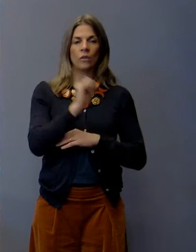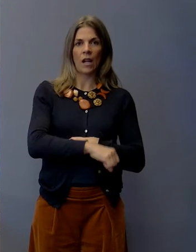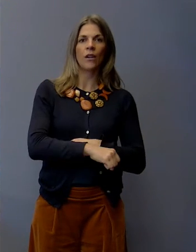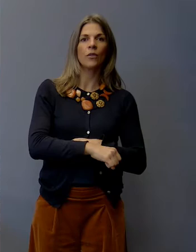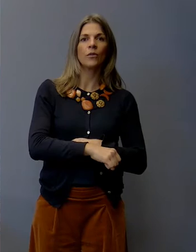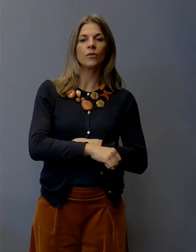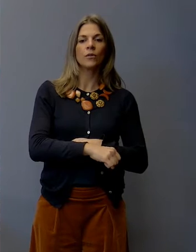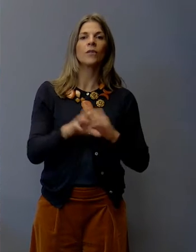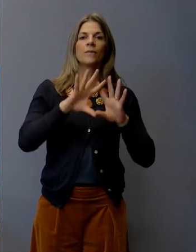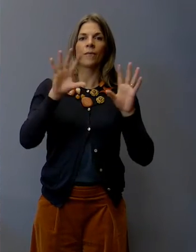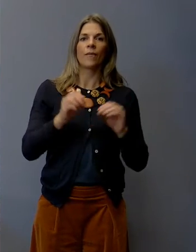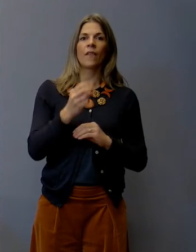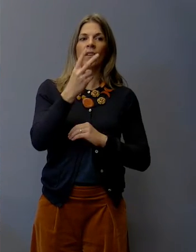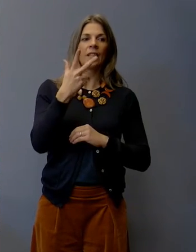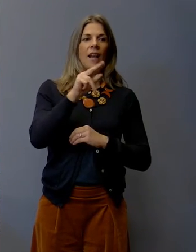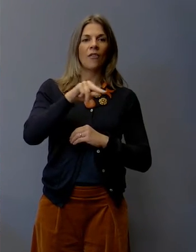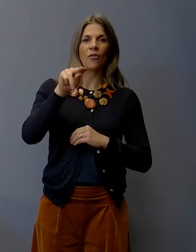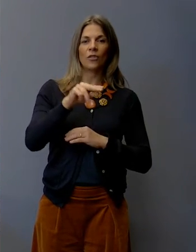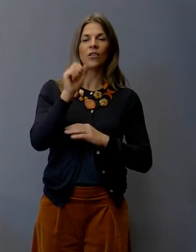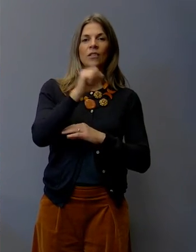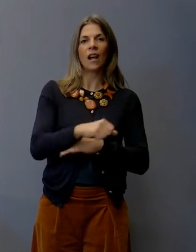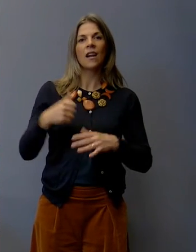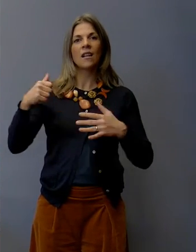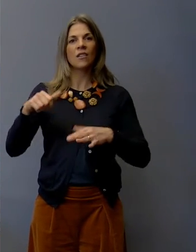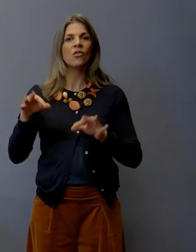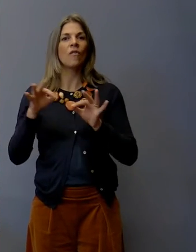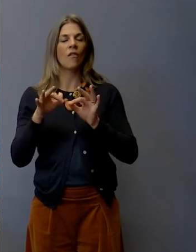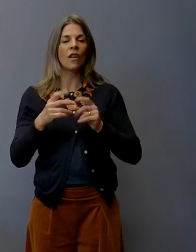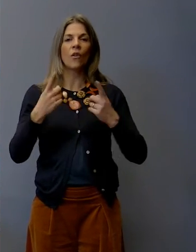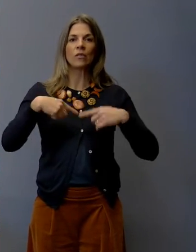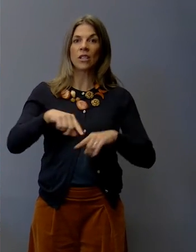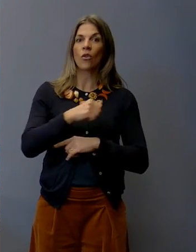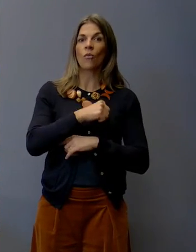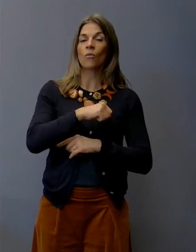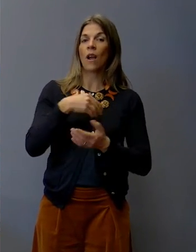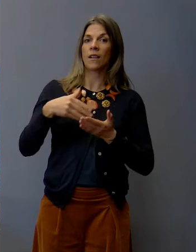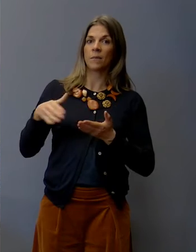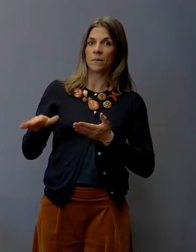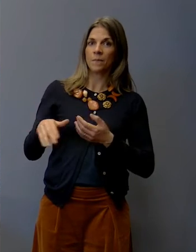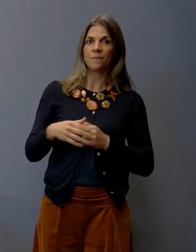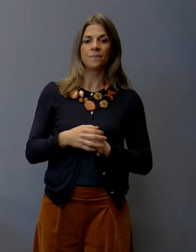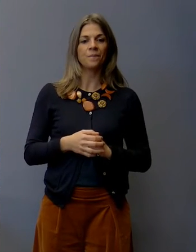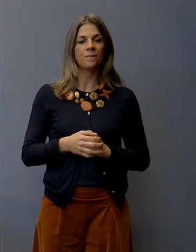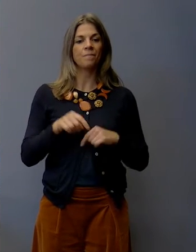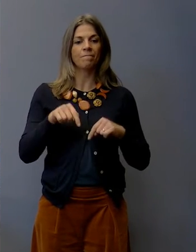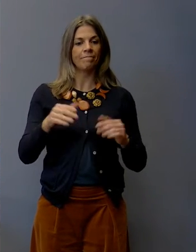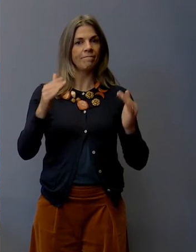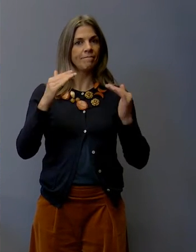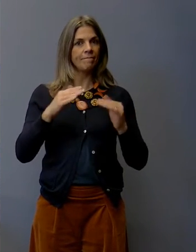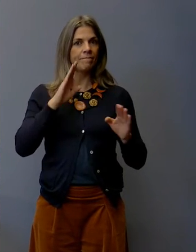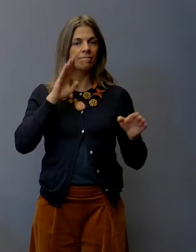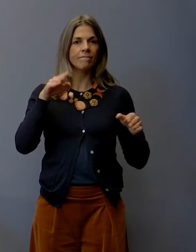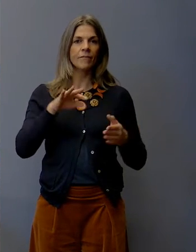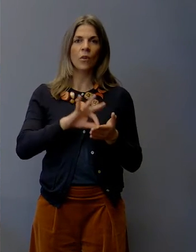23 voti contrari 16 favorevoli il consiglio comunale respinge pongo ora in votazione